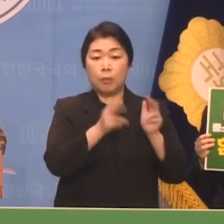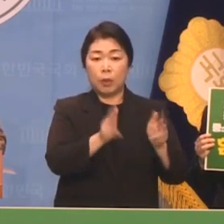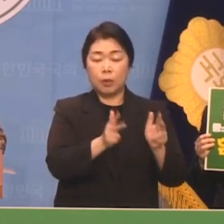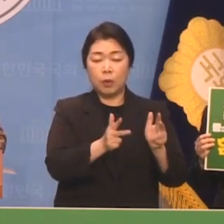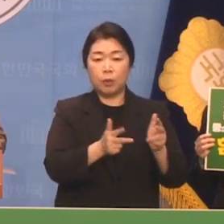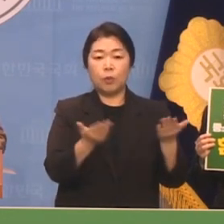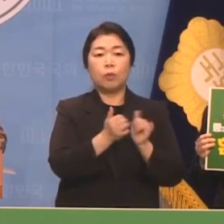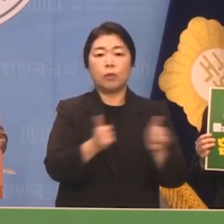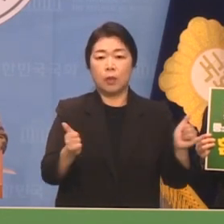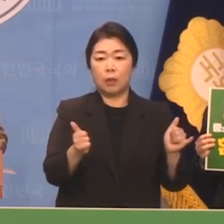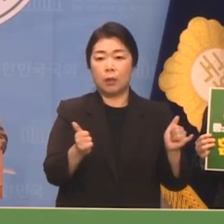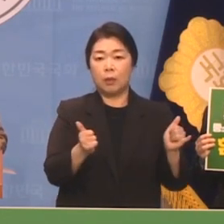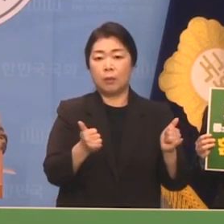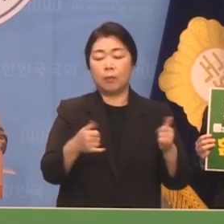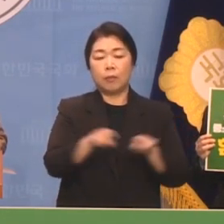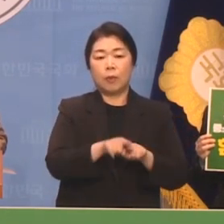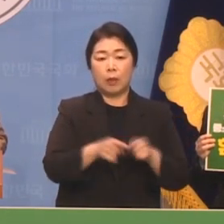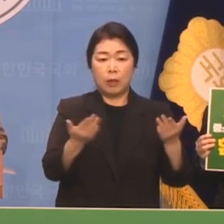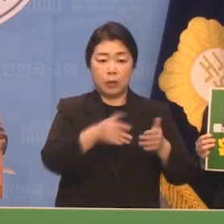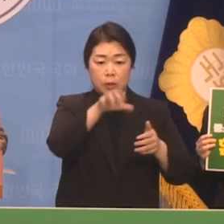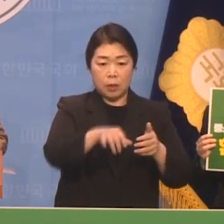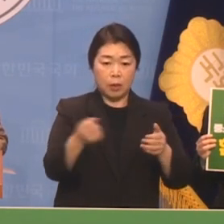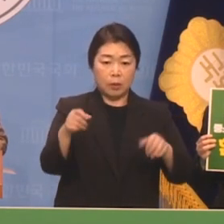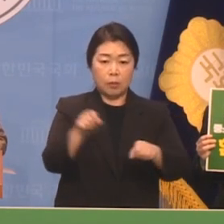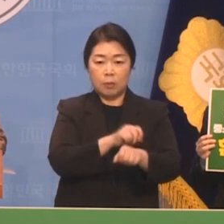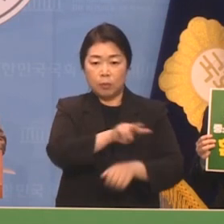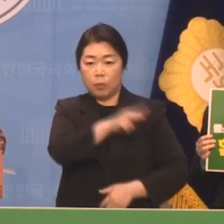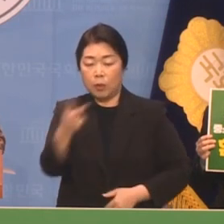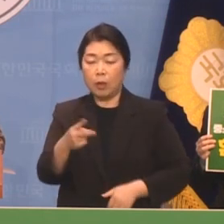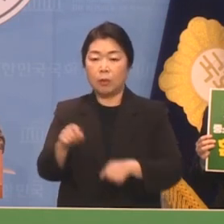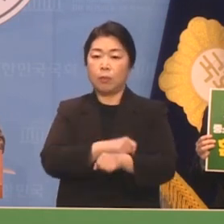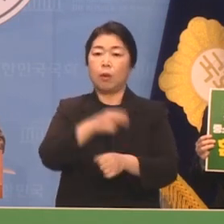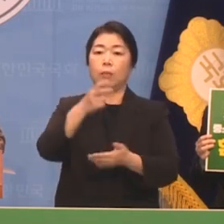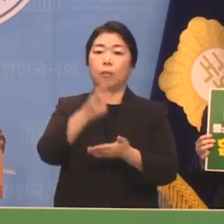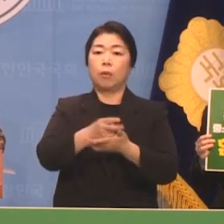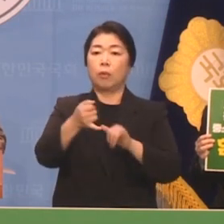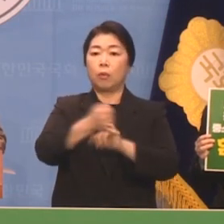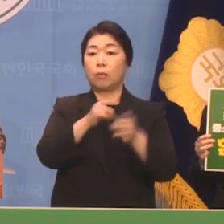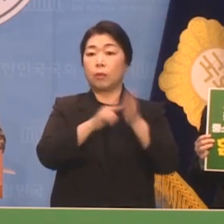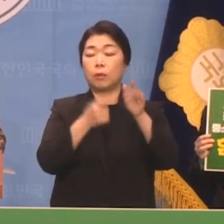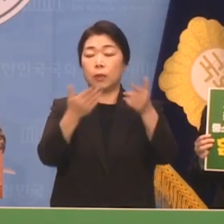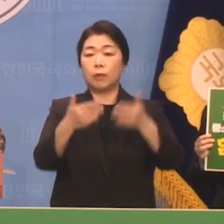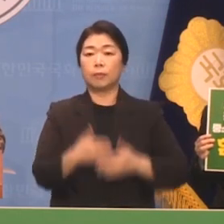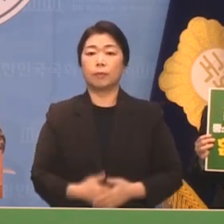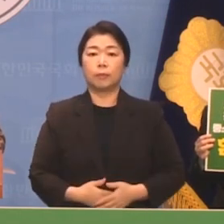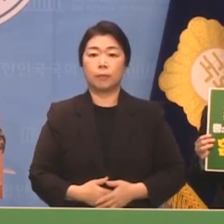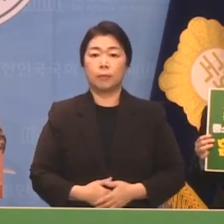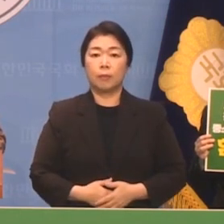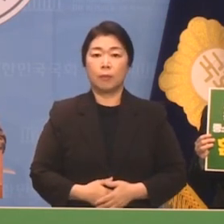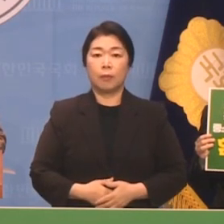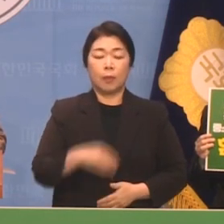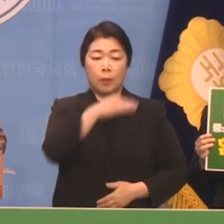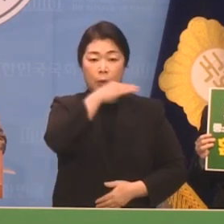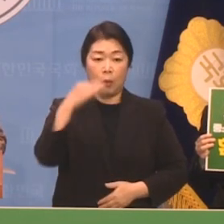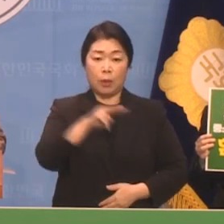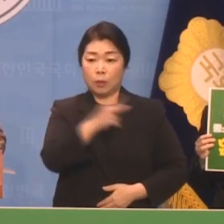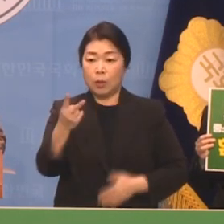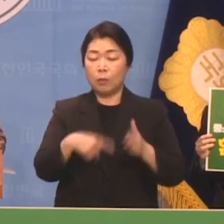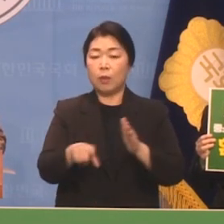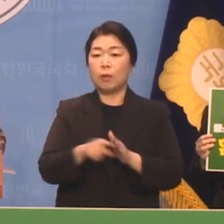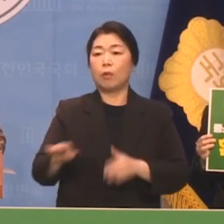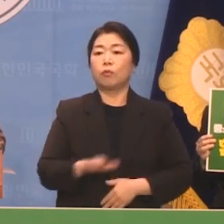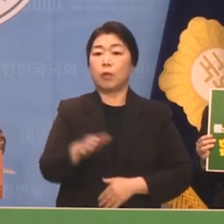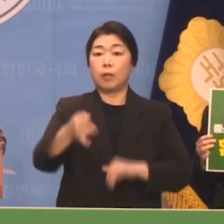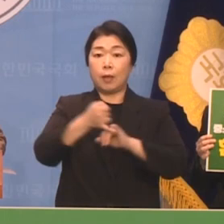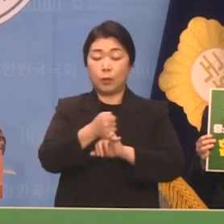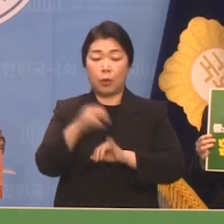함께 정의로운 일자리 전환 특별법에 관한 공약을 발표합니다. 정의로운 전환을 위한 녹색정의당의 약속은